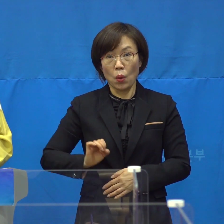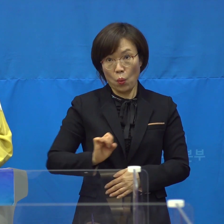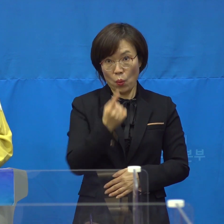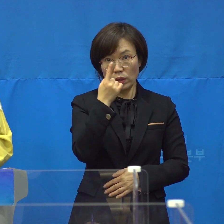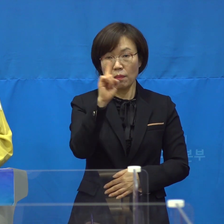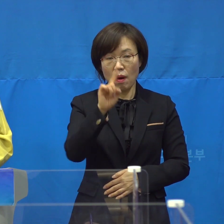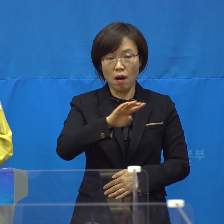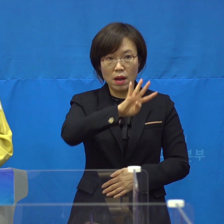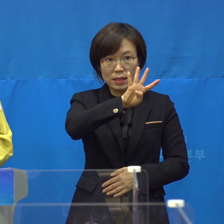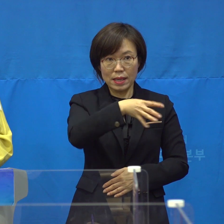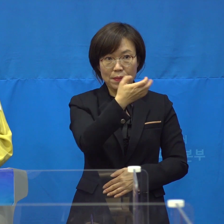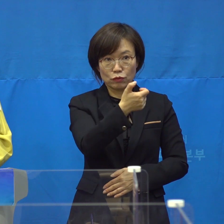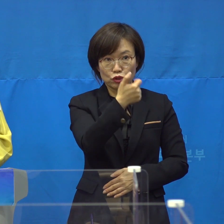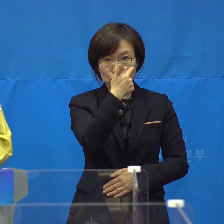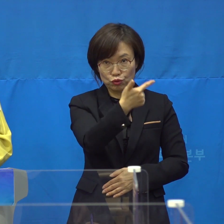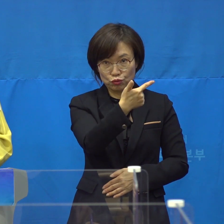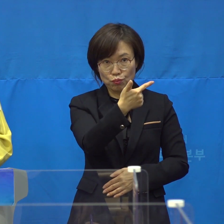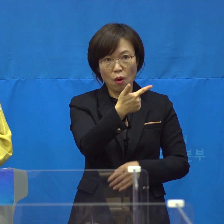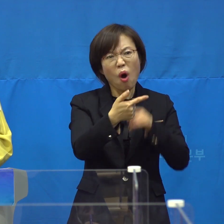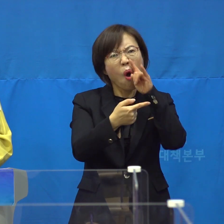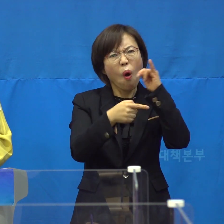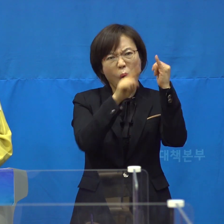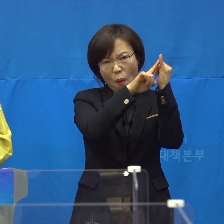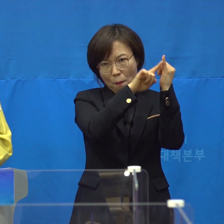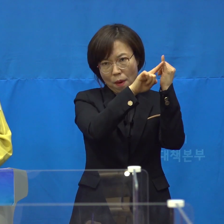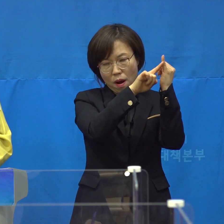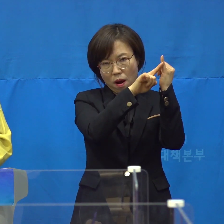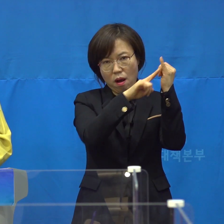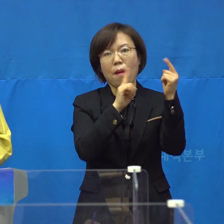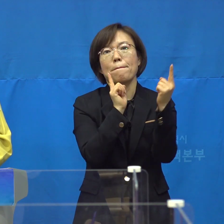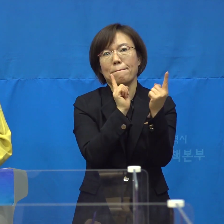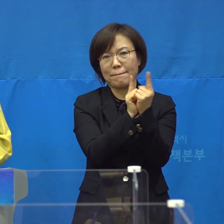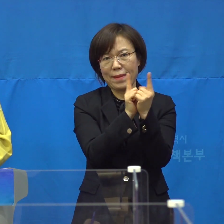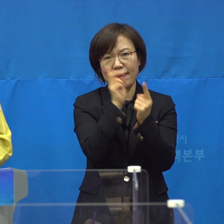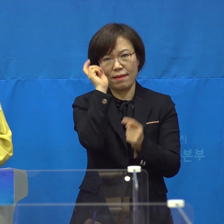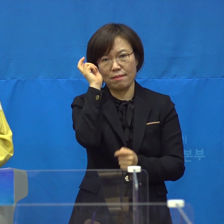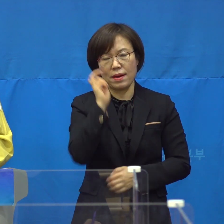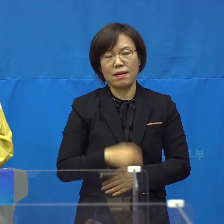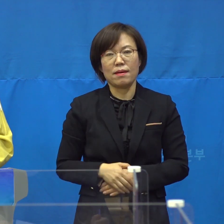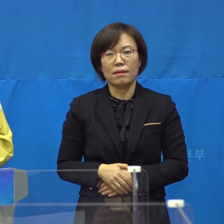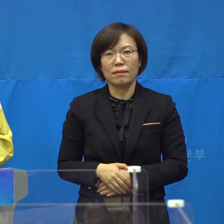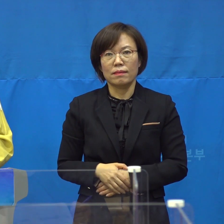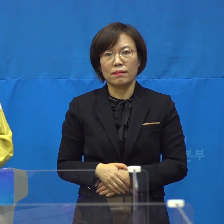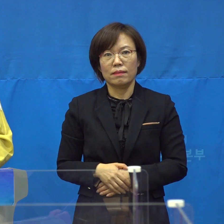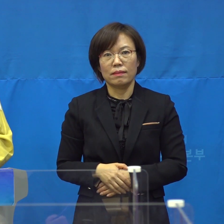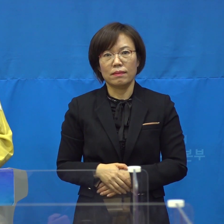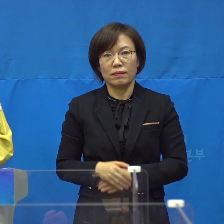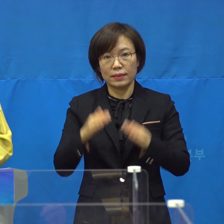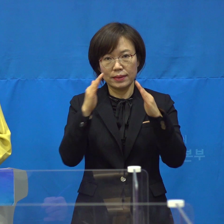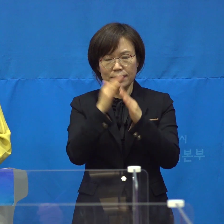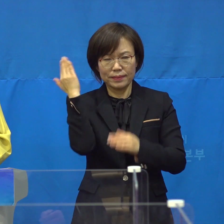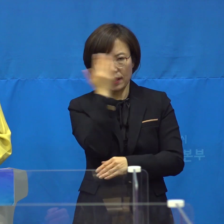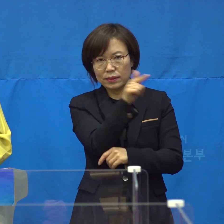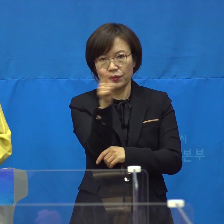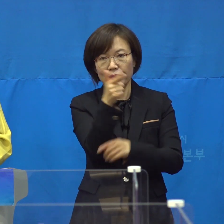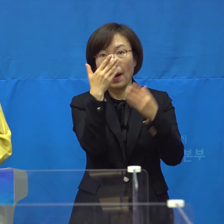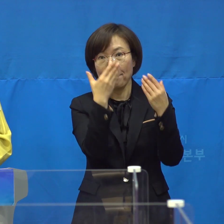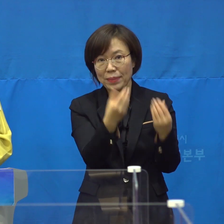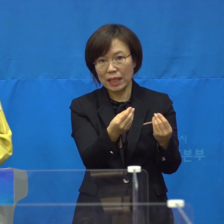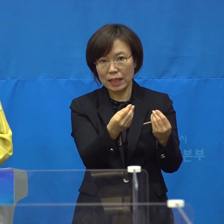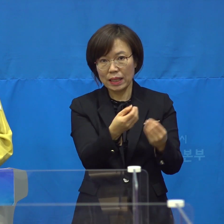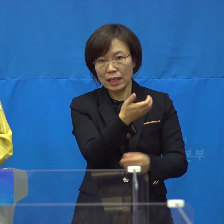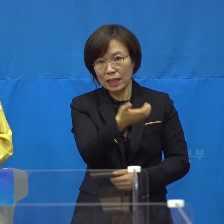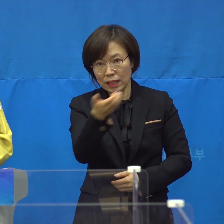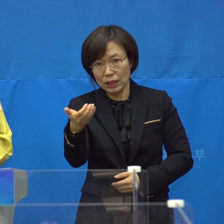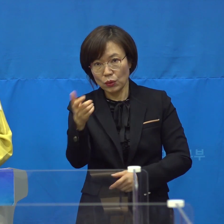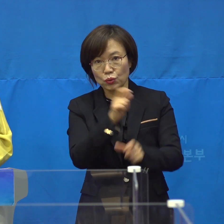경위는 496번 확진자인 어머니와 접촉으로 추정됩니다. 거주지 소독을 완료했고 이동